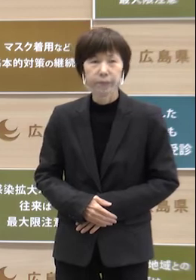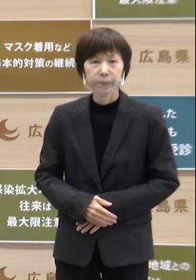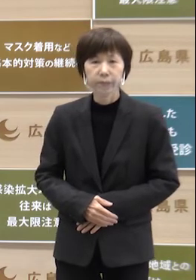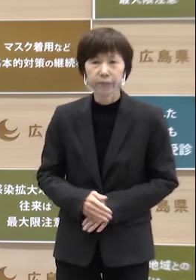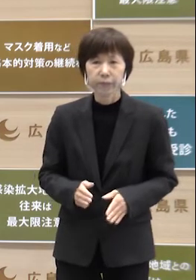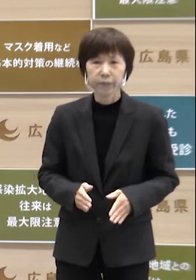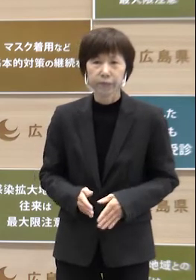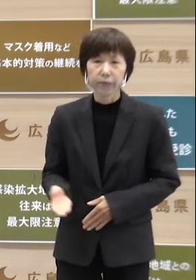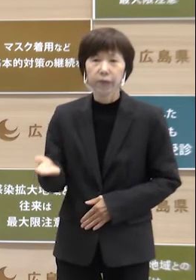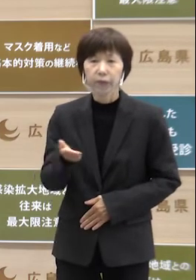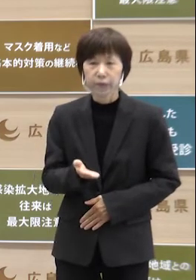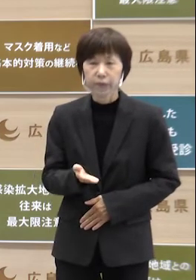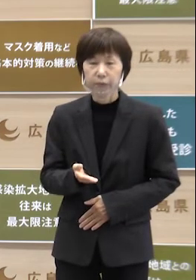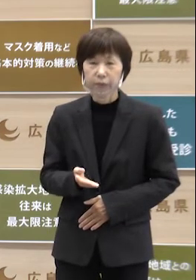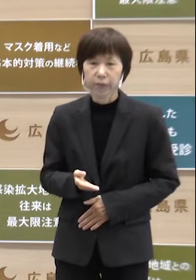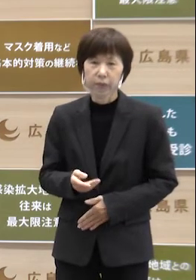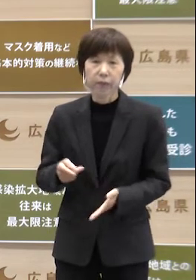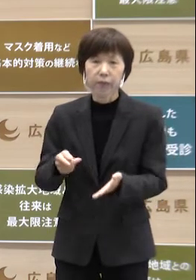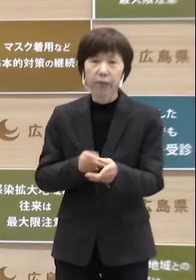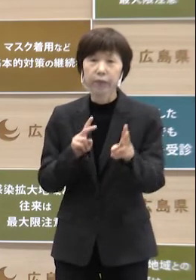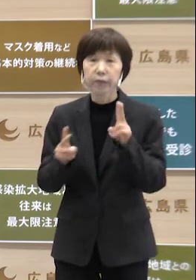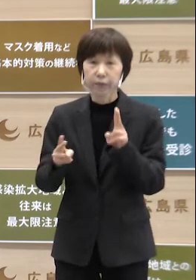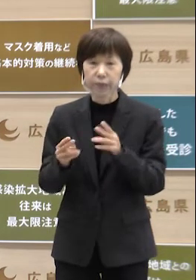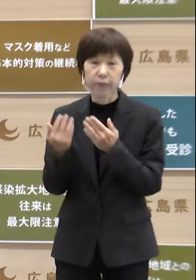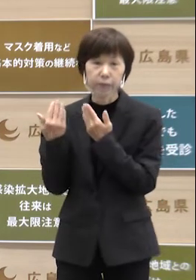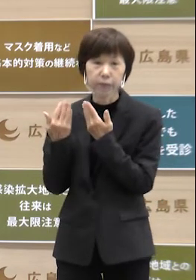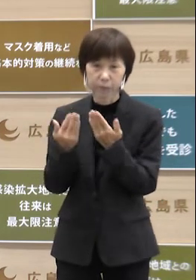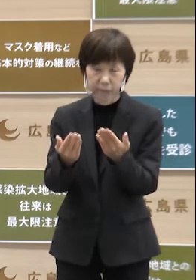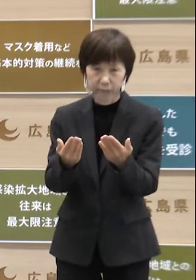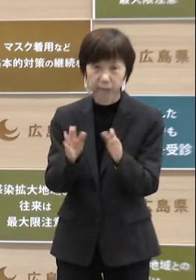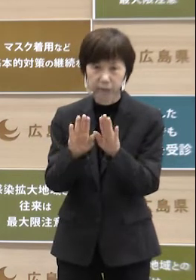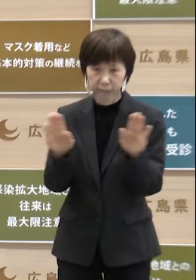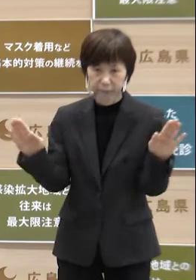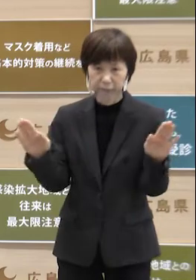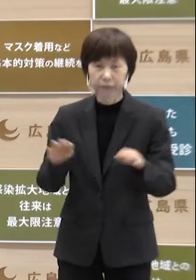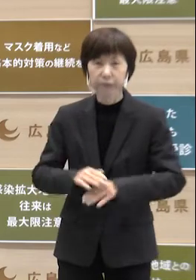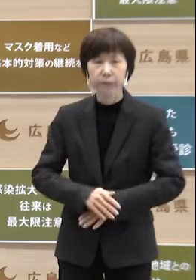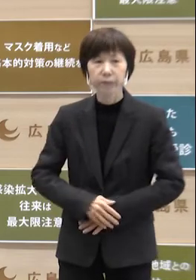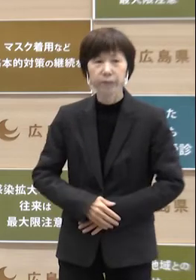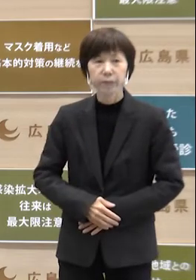では続いて幹事社質問に入らせていただきます。